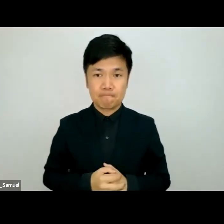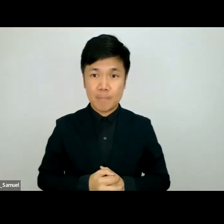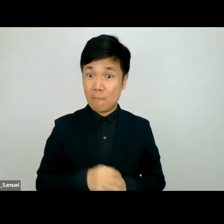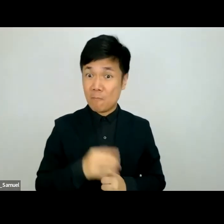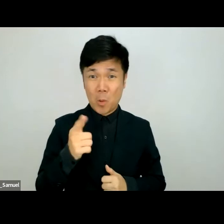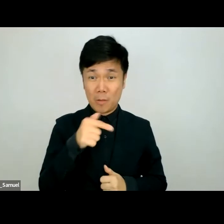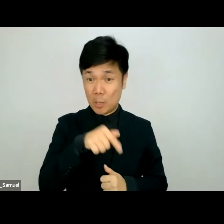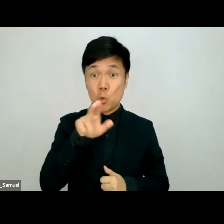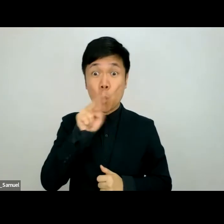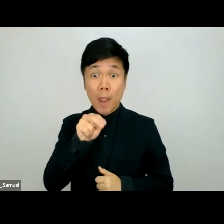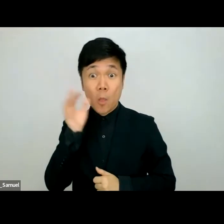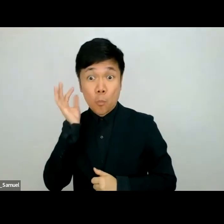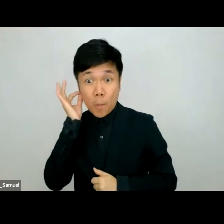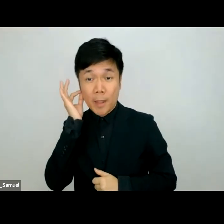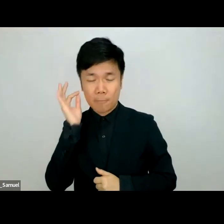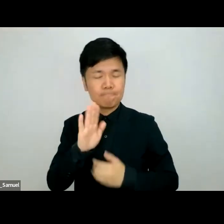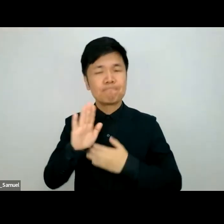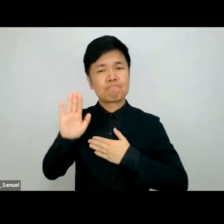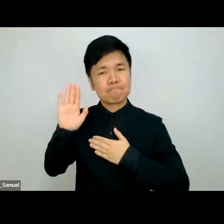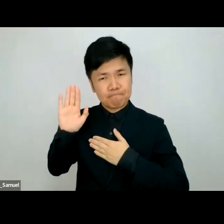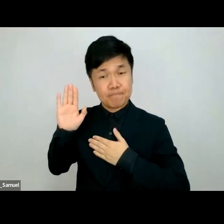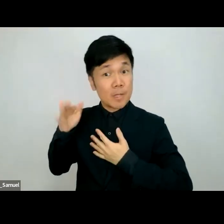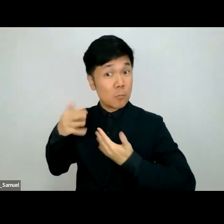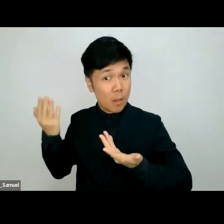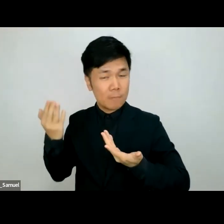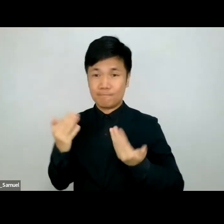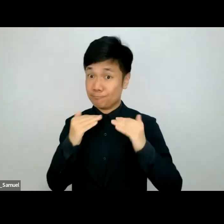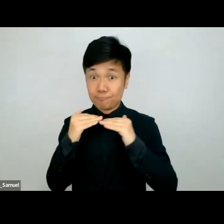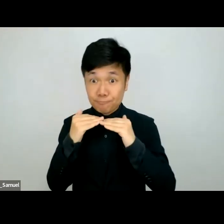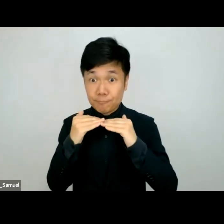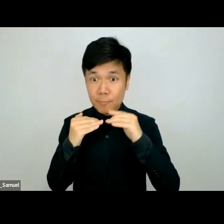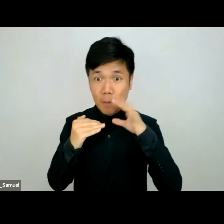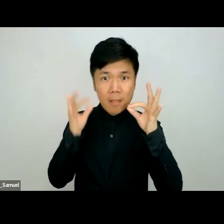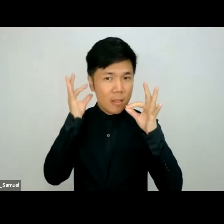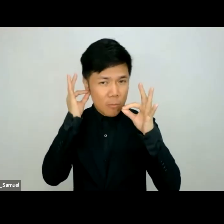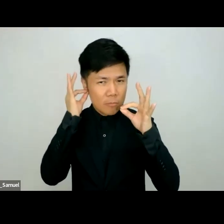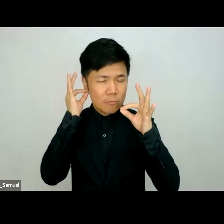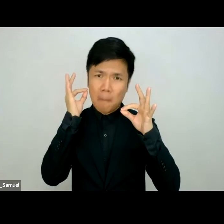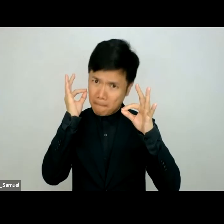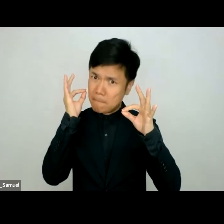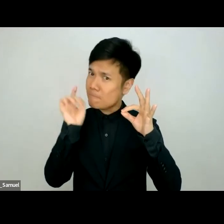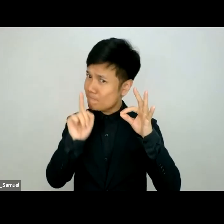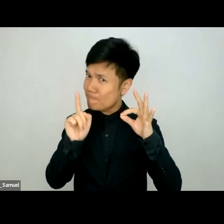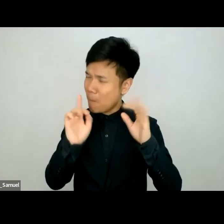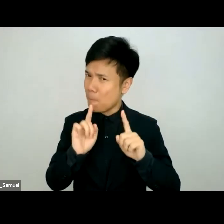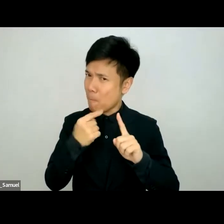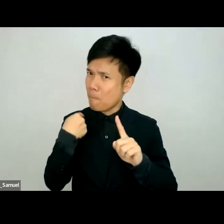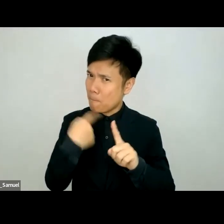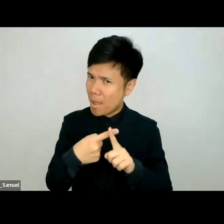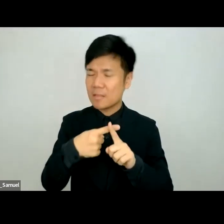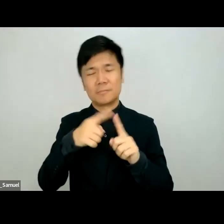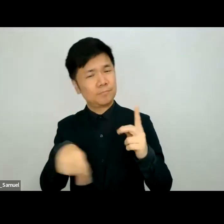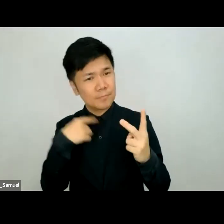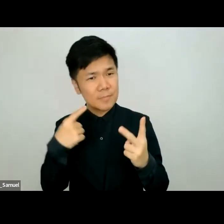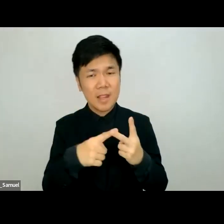On a fait mention de la priorité de ONU Femmes, non seulement sur l'égalité des sexes, mais aussi sur la mise en